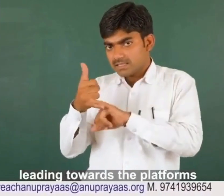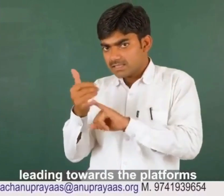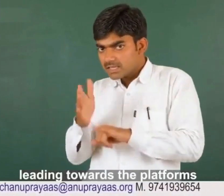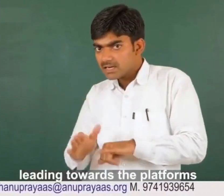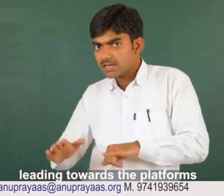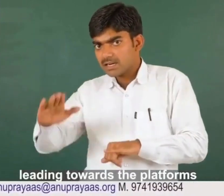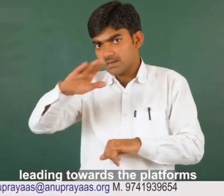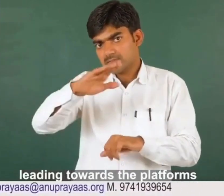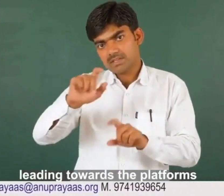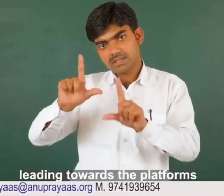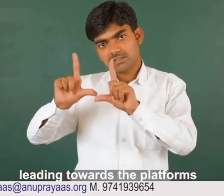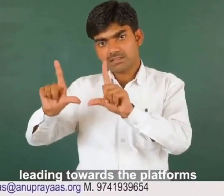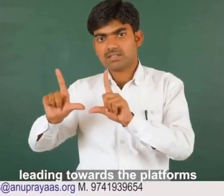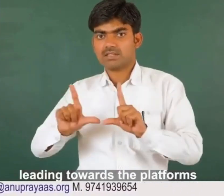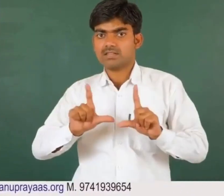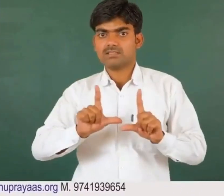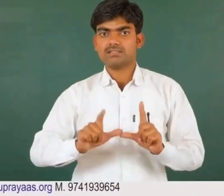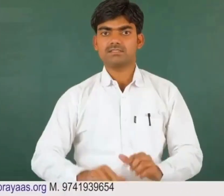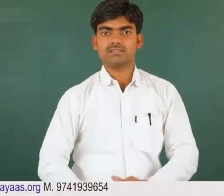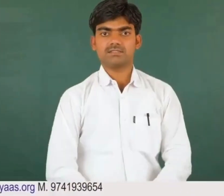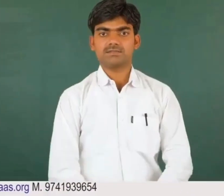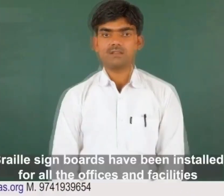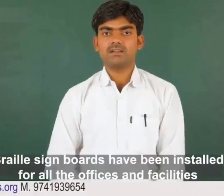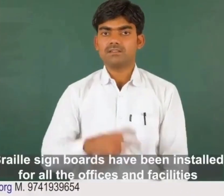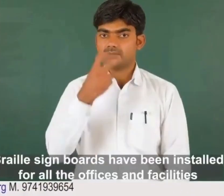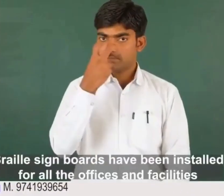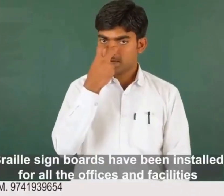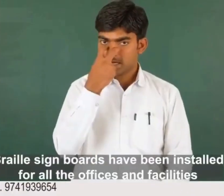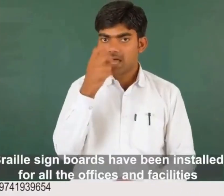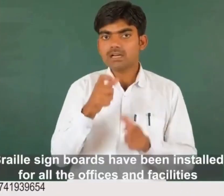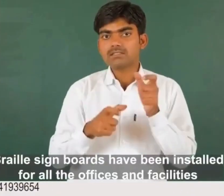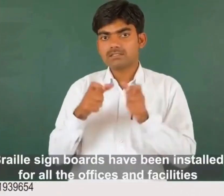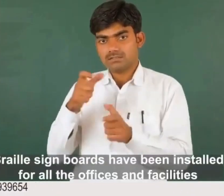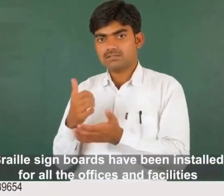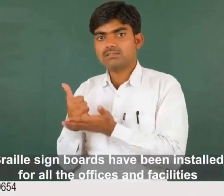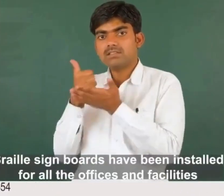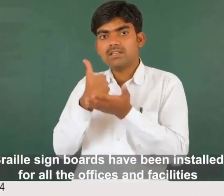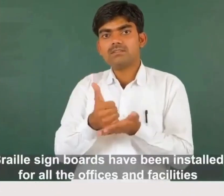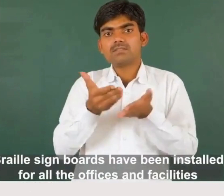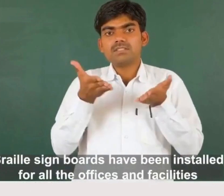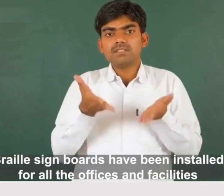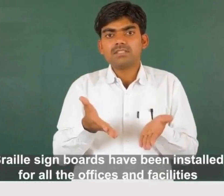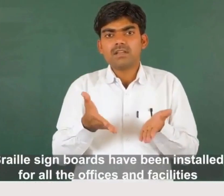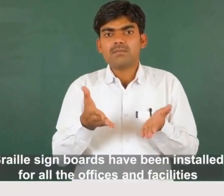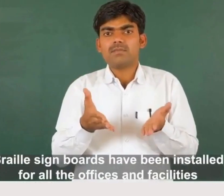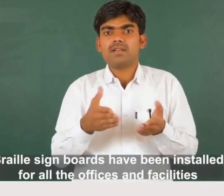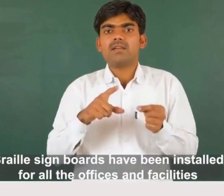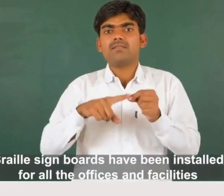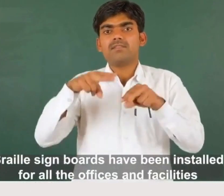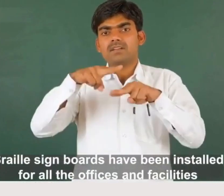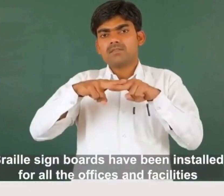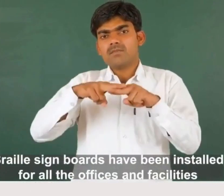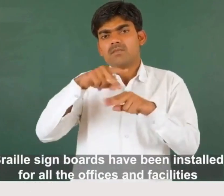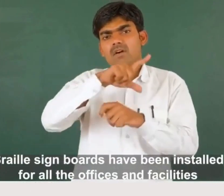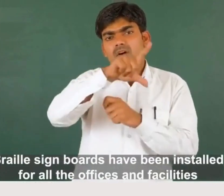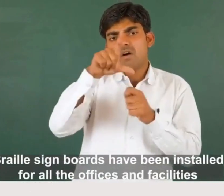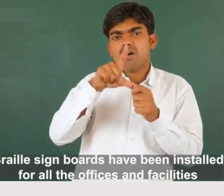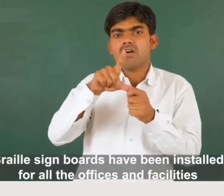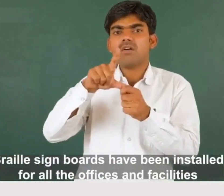द्रिष्टिबाधित लोगों की सहायता के लिए सभी कार्यालियों और सुविधाओं जैसे शचाले, प्रतीक्षाले आदी में ब्रेल साइम बोर्ड लगाए गए हैं